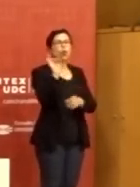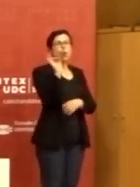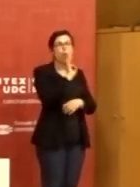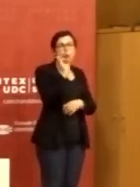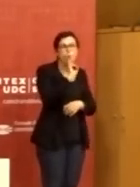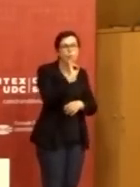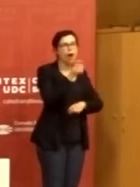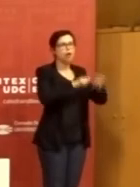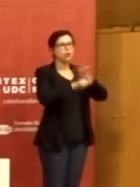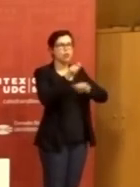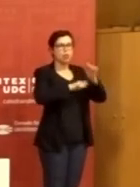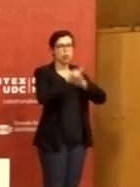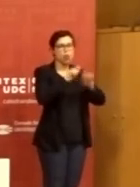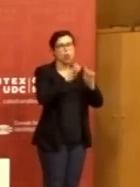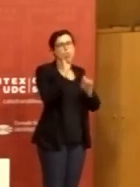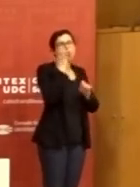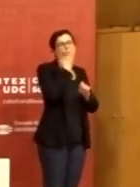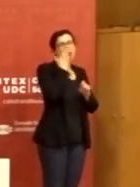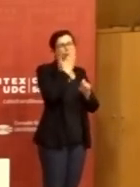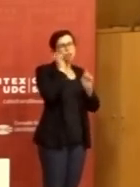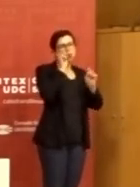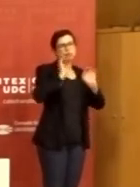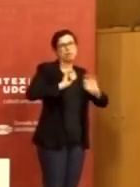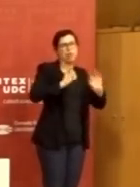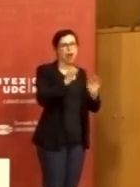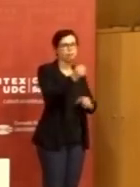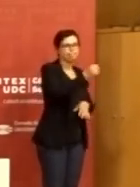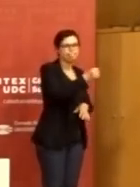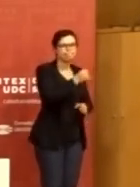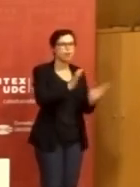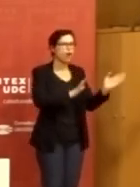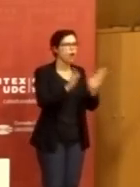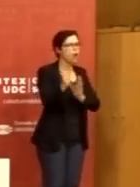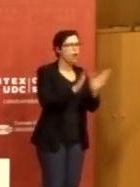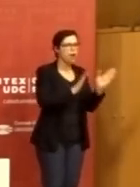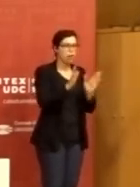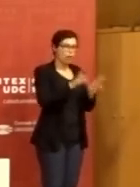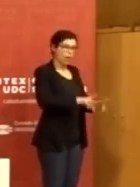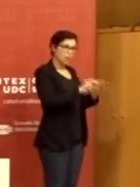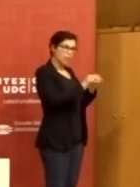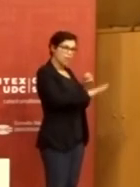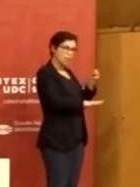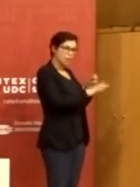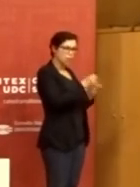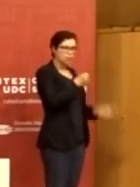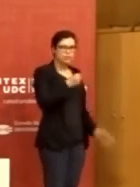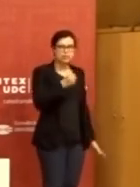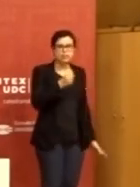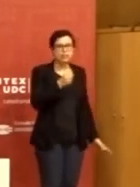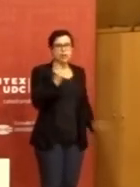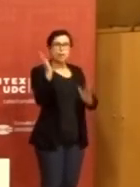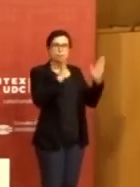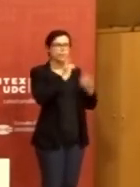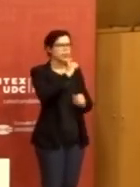a una asociación o un colegio de educación especial. Es un momento muy difícil para los padres y para toda la